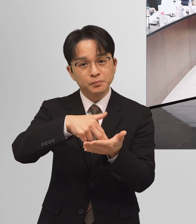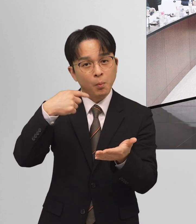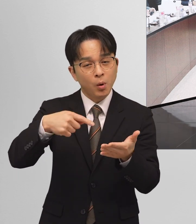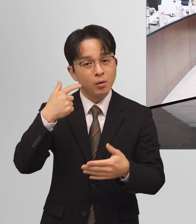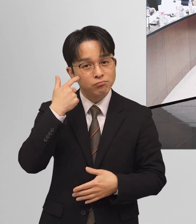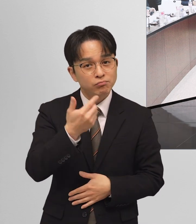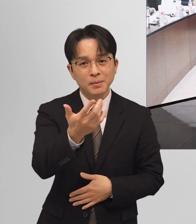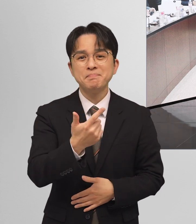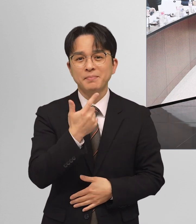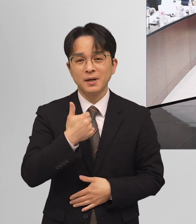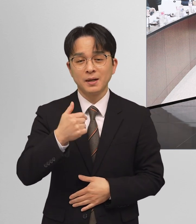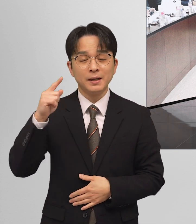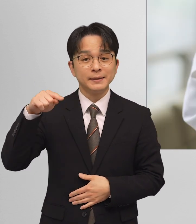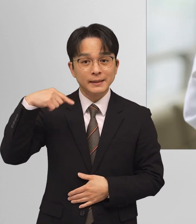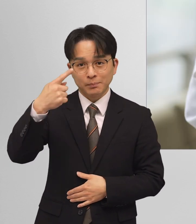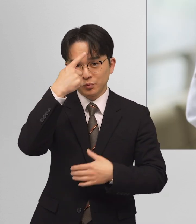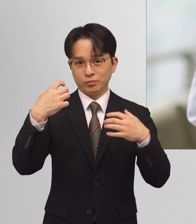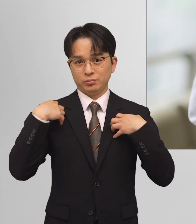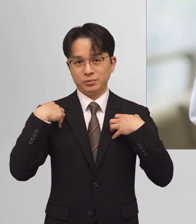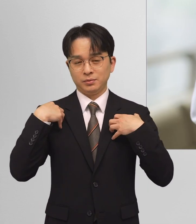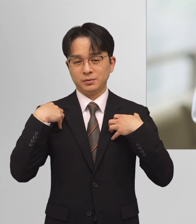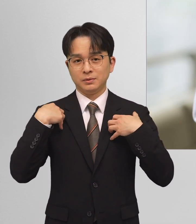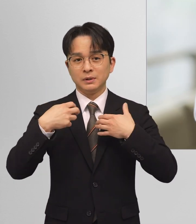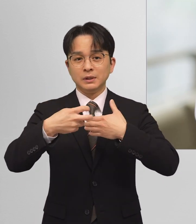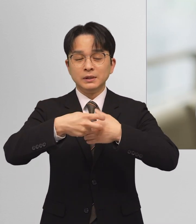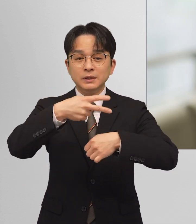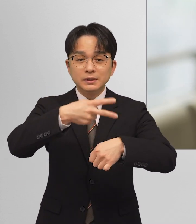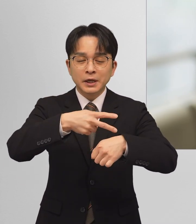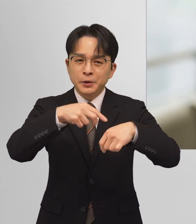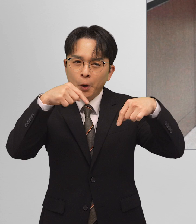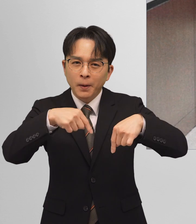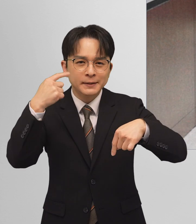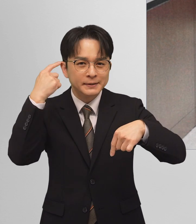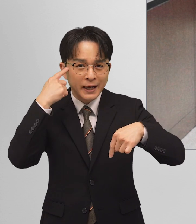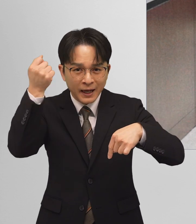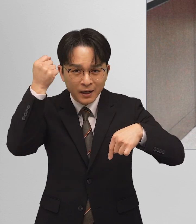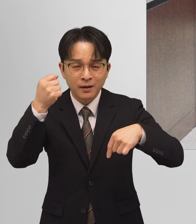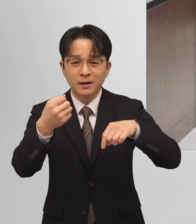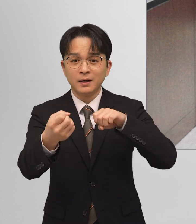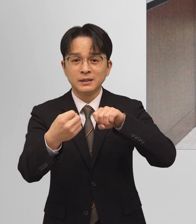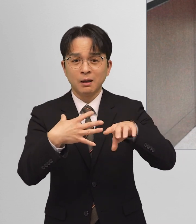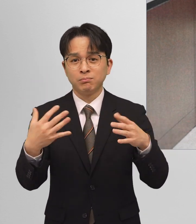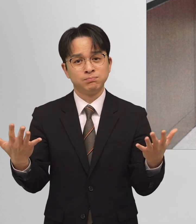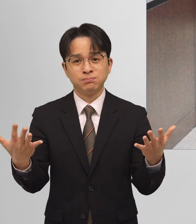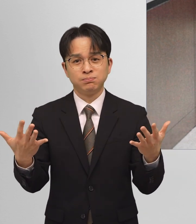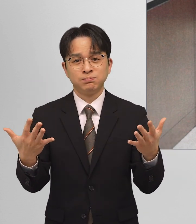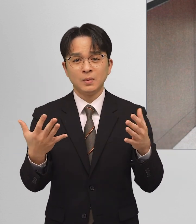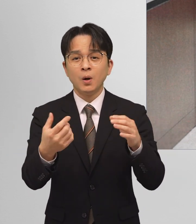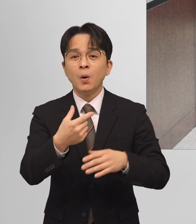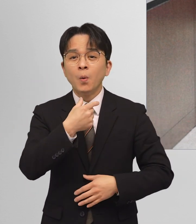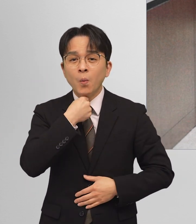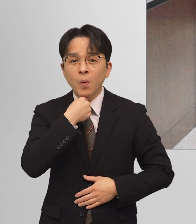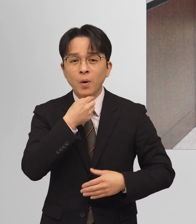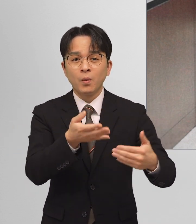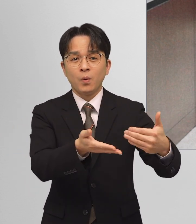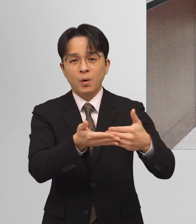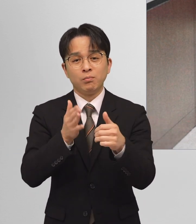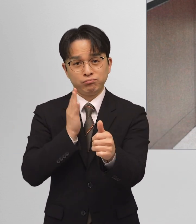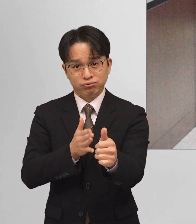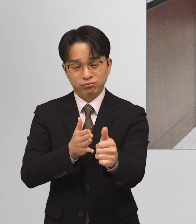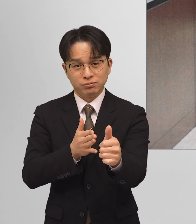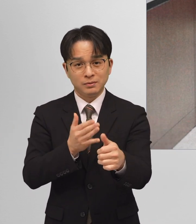있는 논의를 진행하려고 했지만 의료계에서는 답변이 없었습니다. 정부는 그간 진정성을 갖고 의료계와 논의를